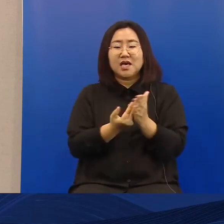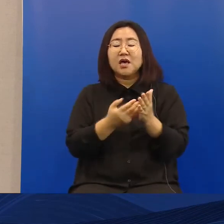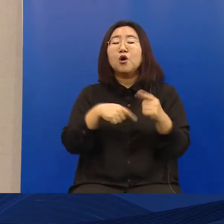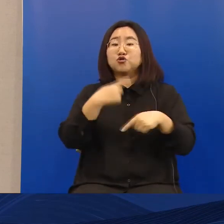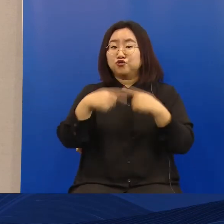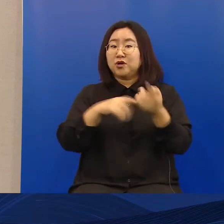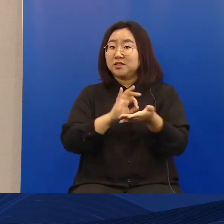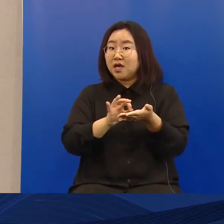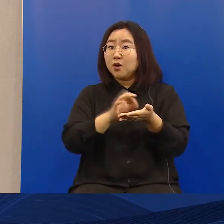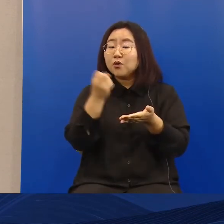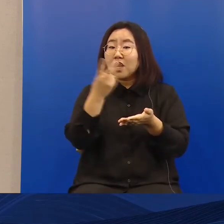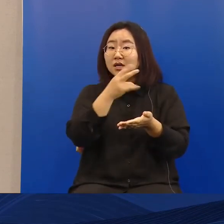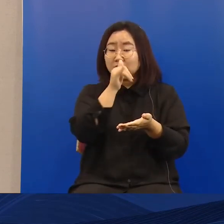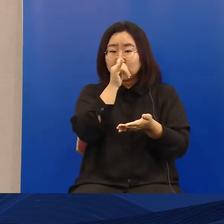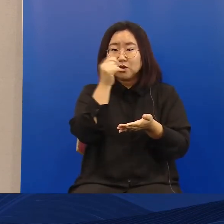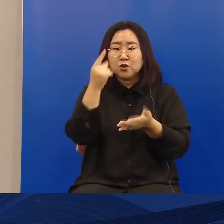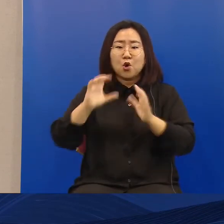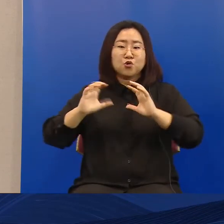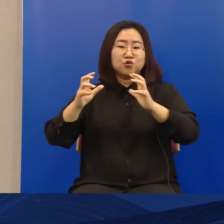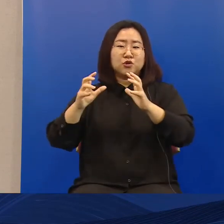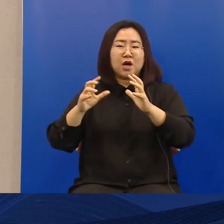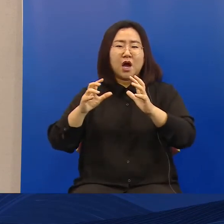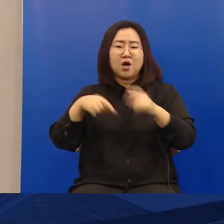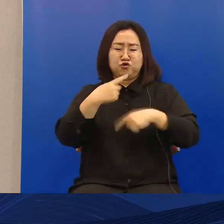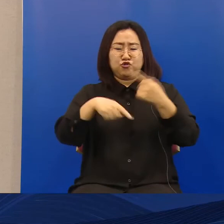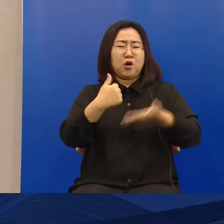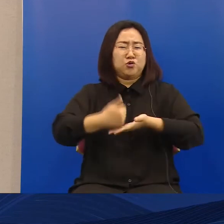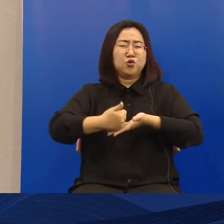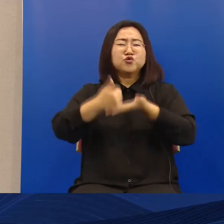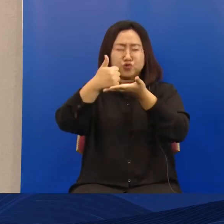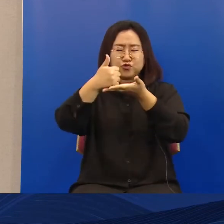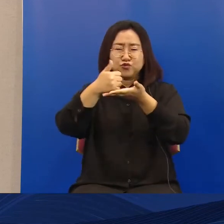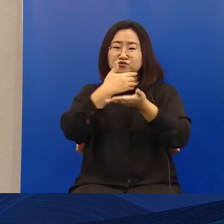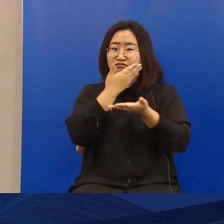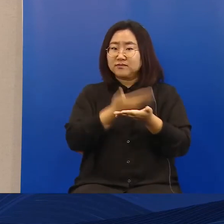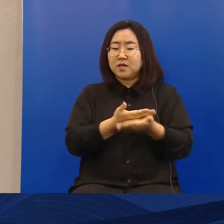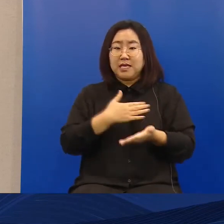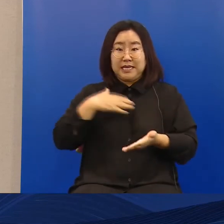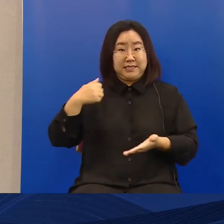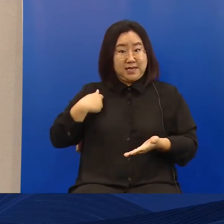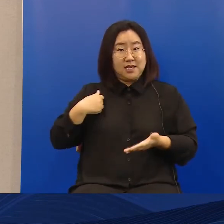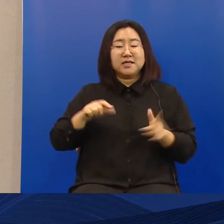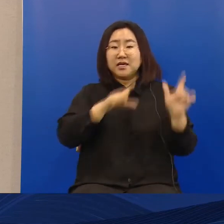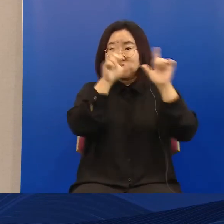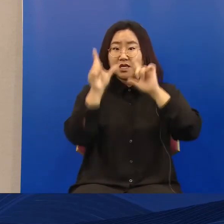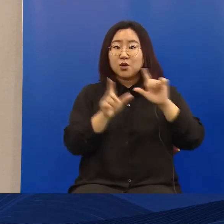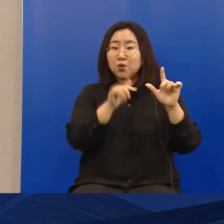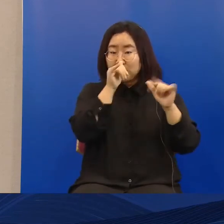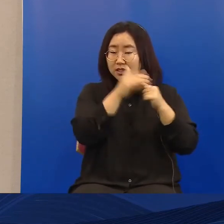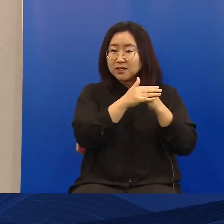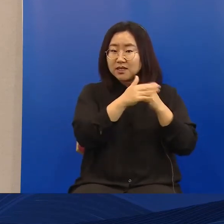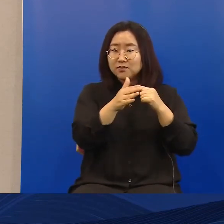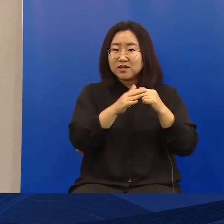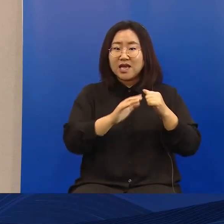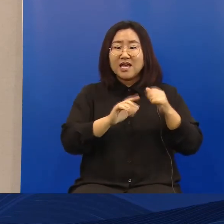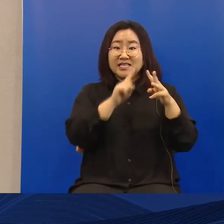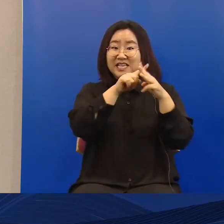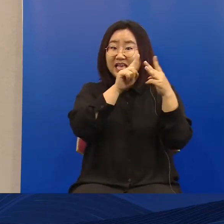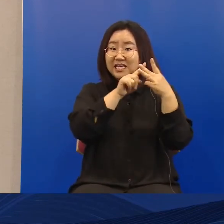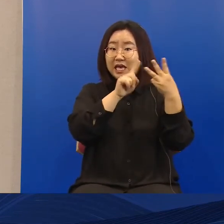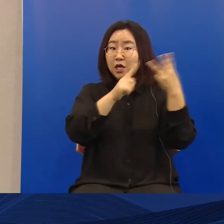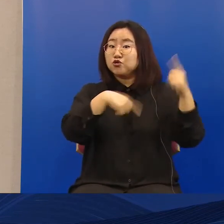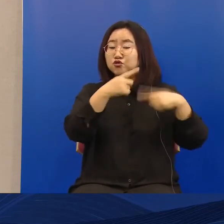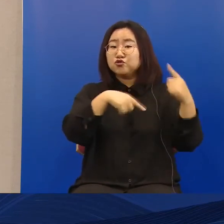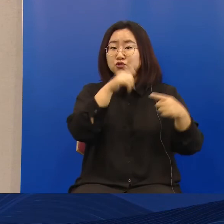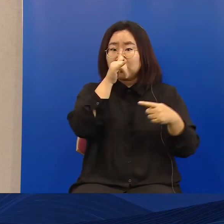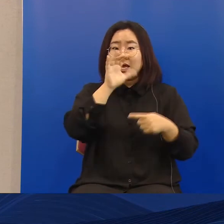있습니다. 그리고 이러한 국가 수어를 존중하는 것이 굉장히 중요합니다. 저는 캐나다에 살고요. 그렇기 때문에 세 개의